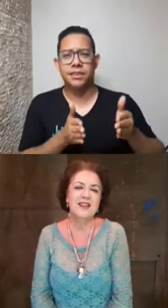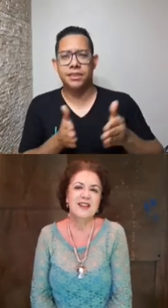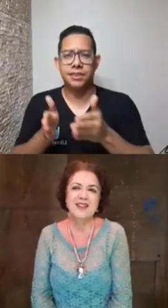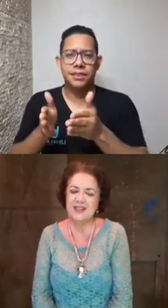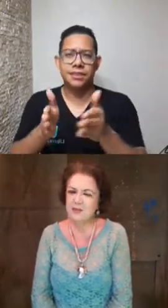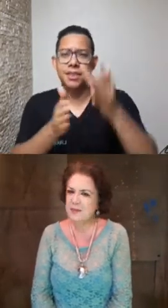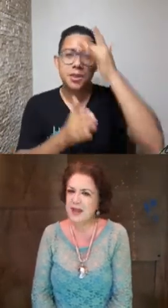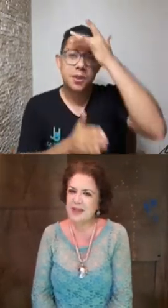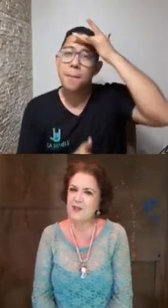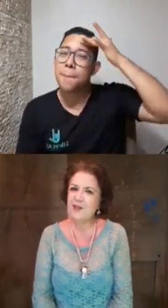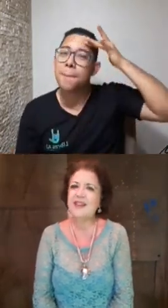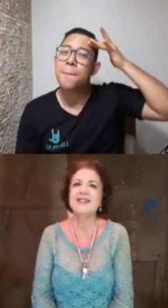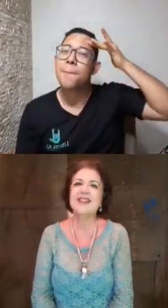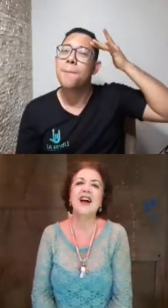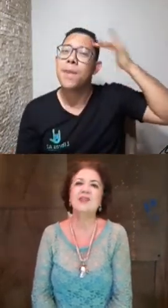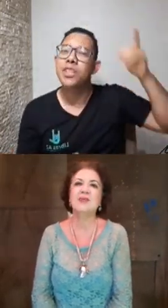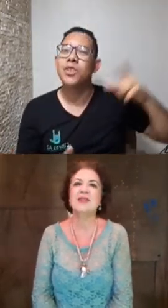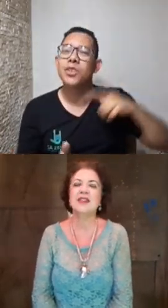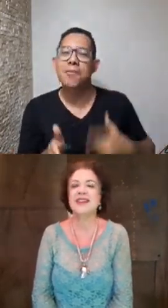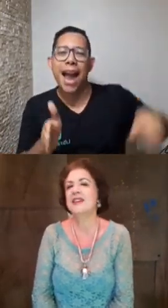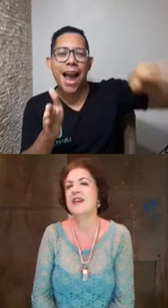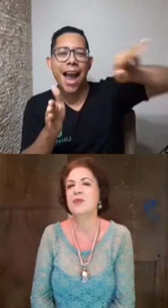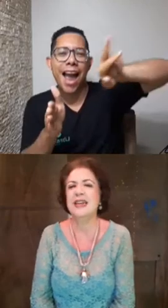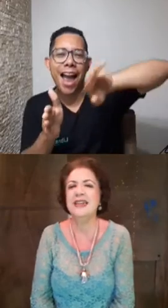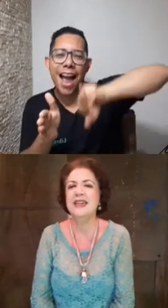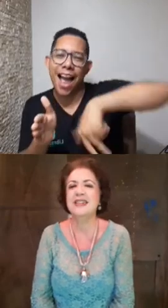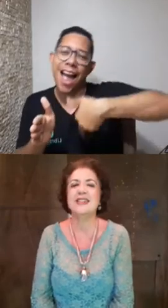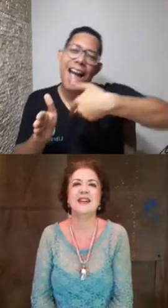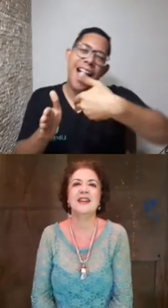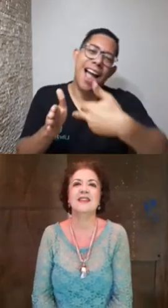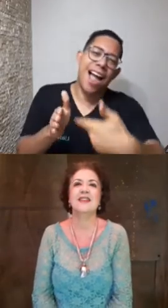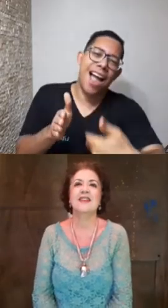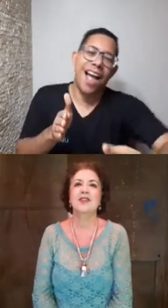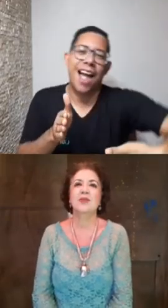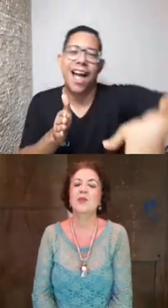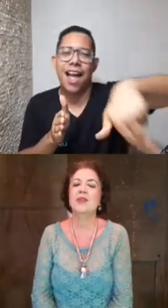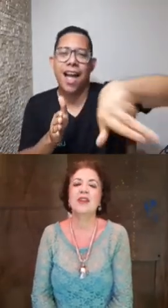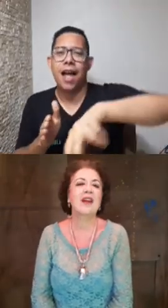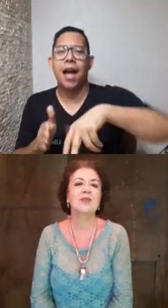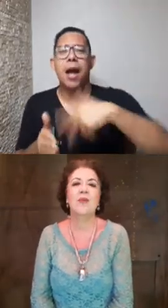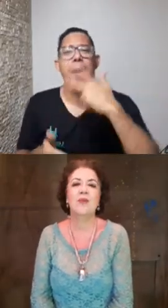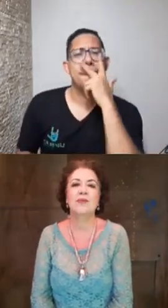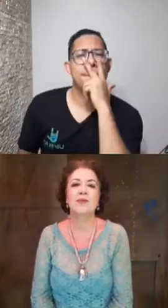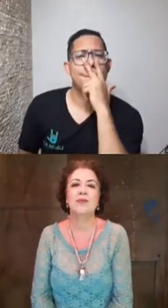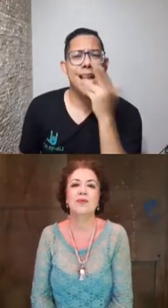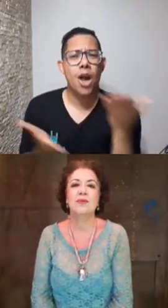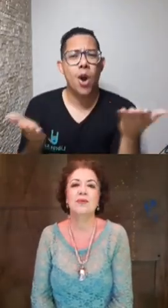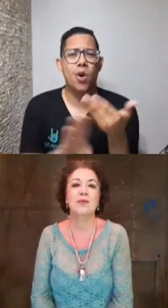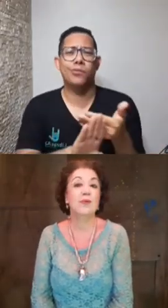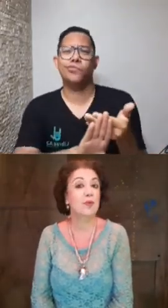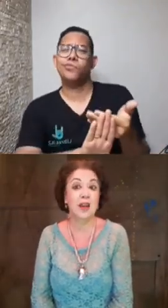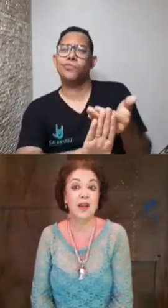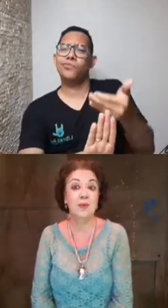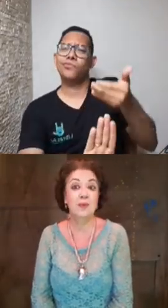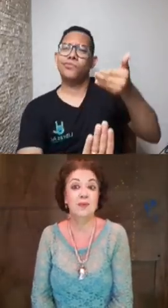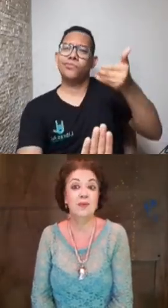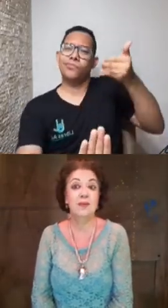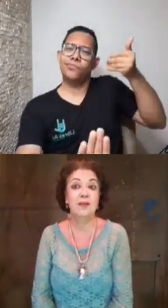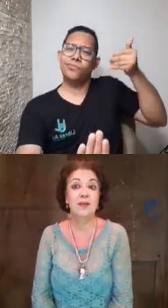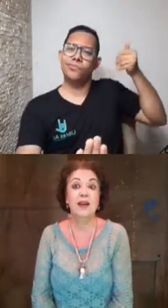hoje estamos mais afastados, né, da natureza, do contato com o